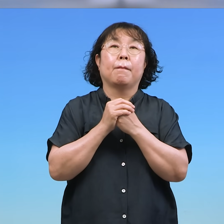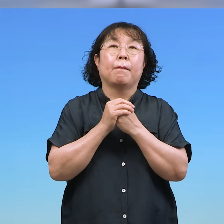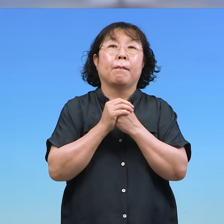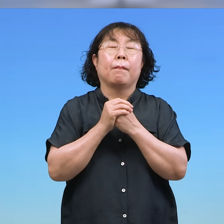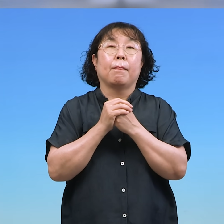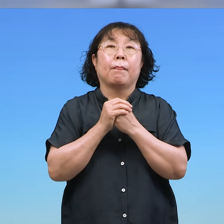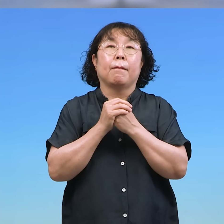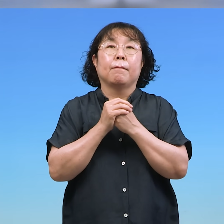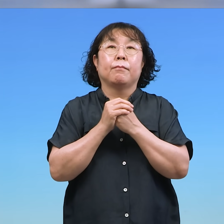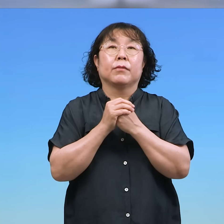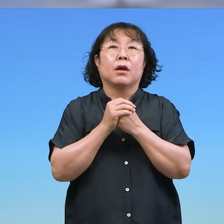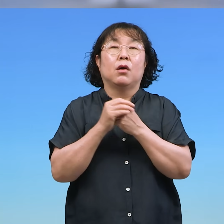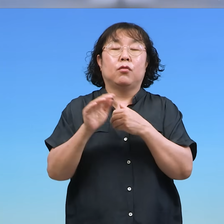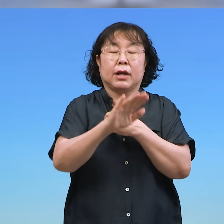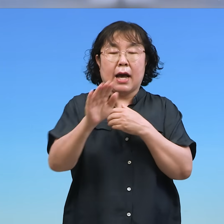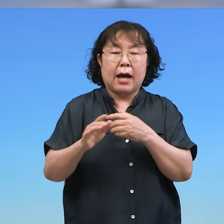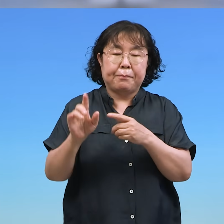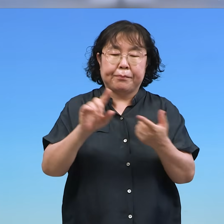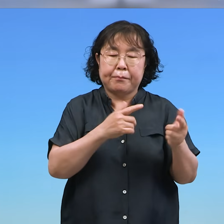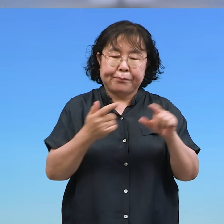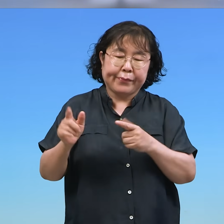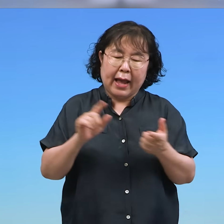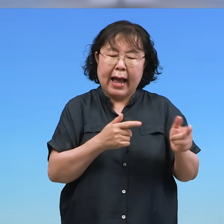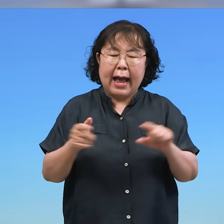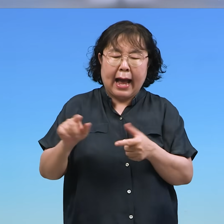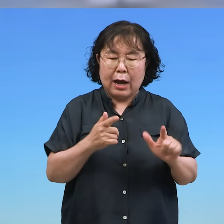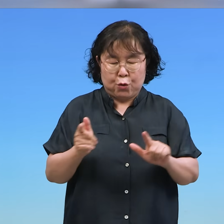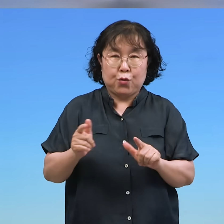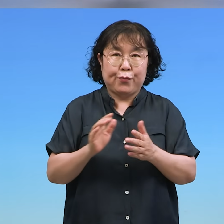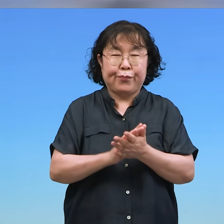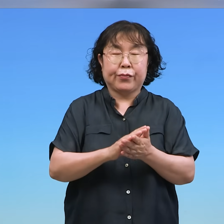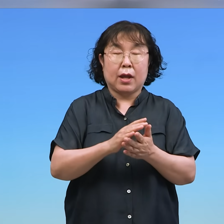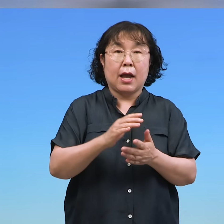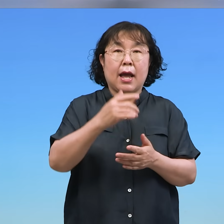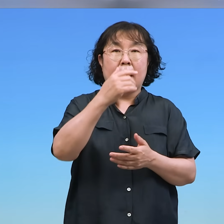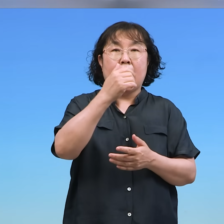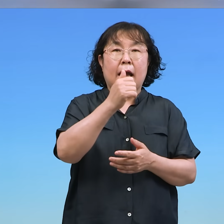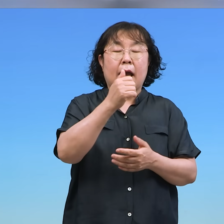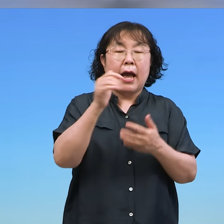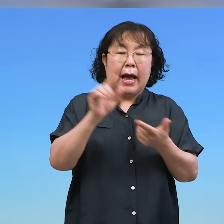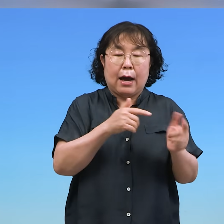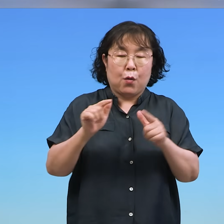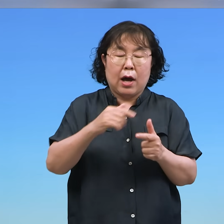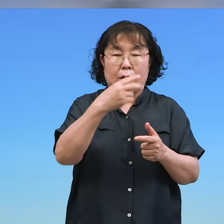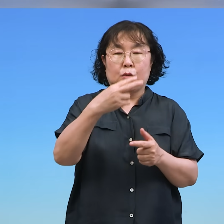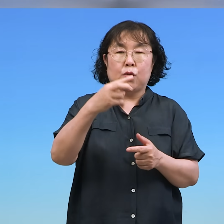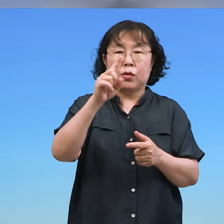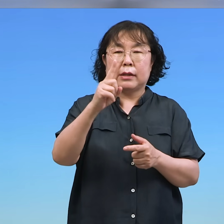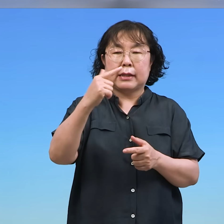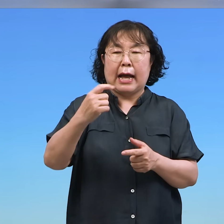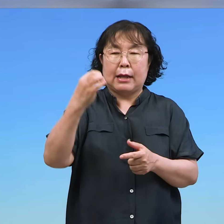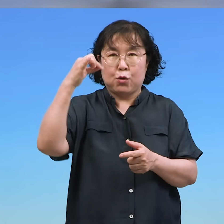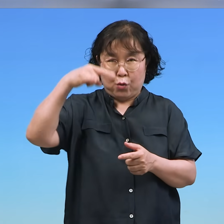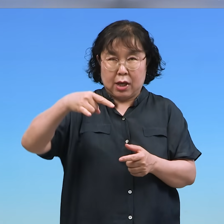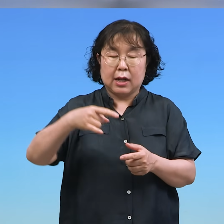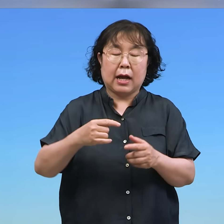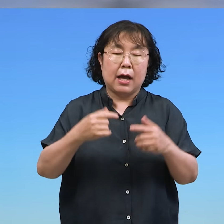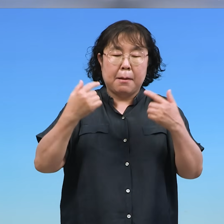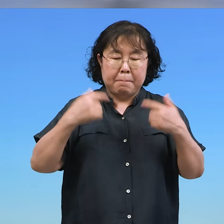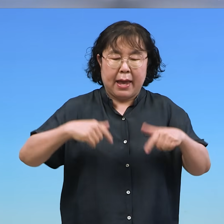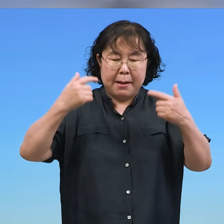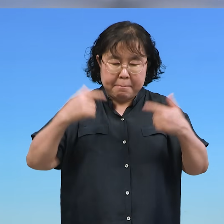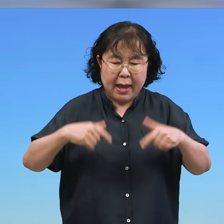때 하루 단위로 살자, 그러니까 이런 권면을 하더라고요. 그러니까 너무 무거운 짐을 지지